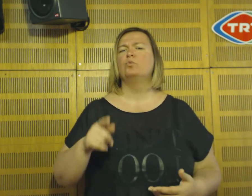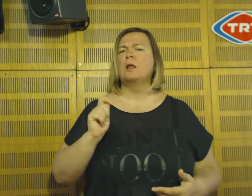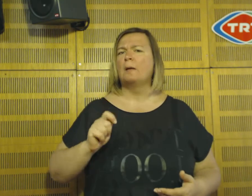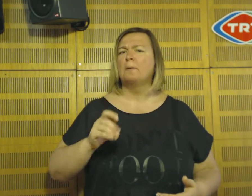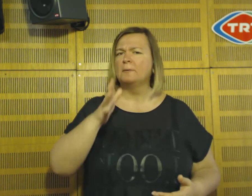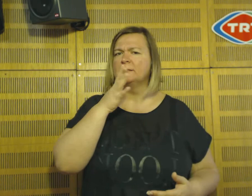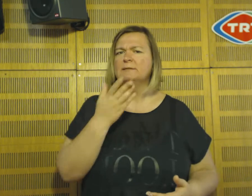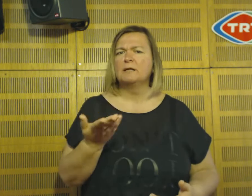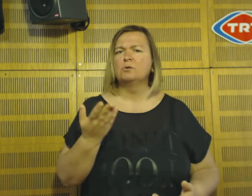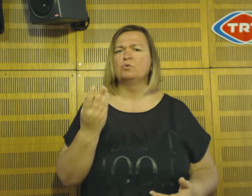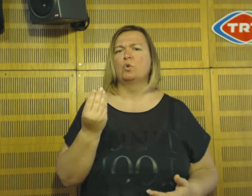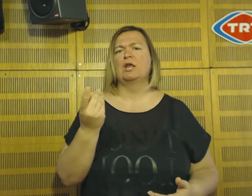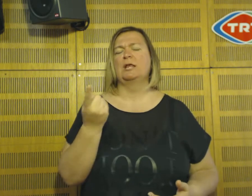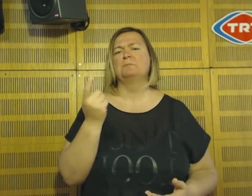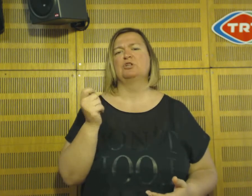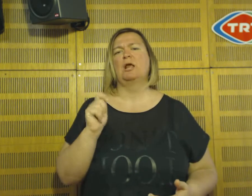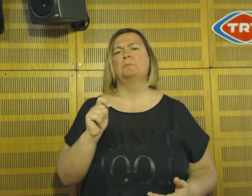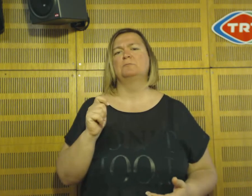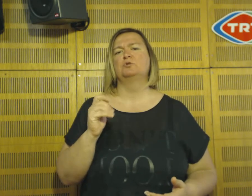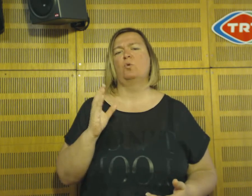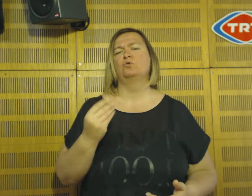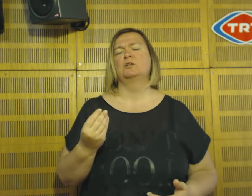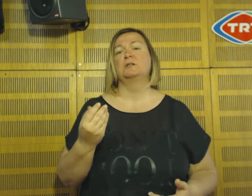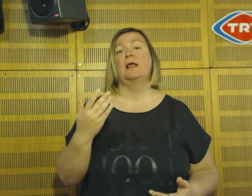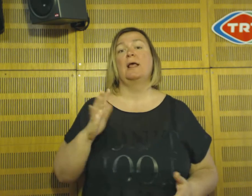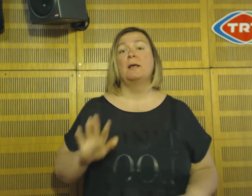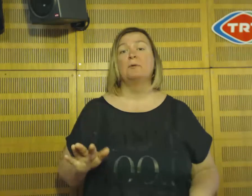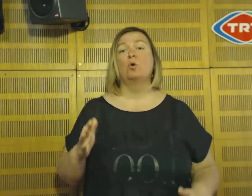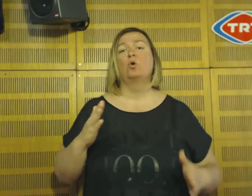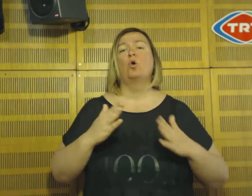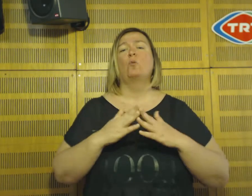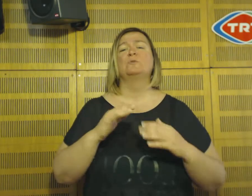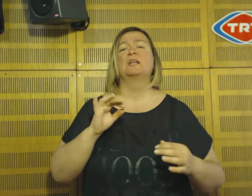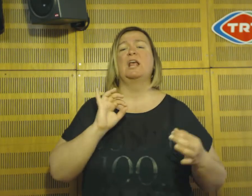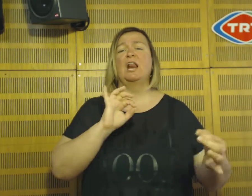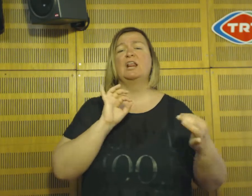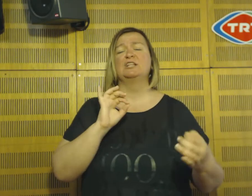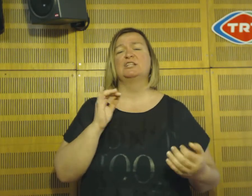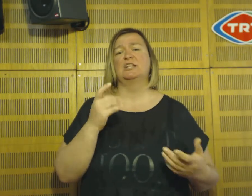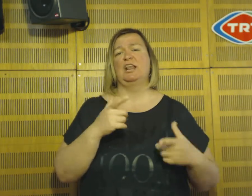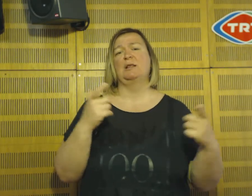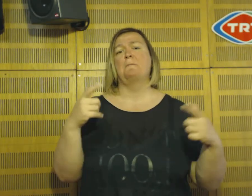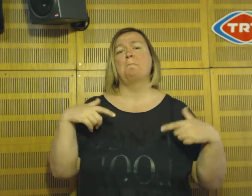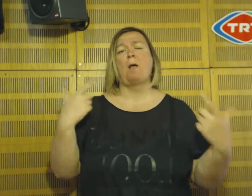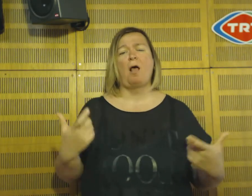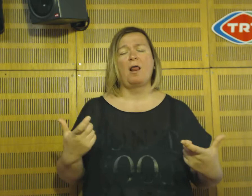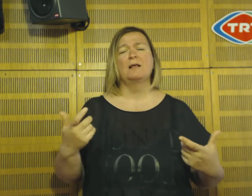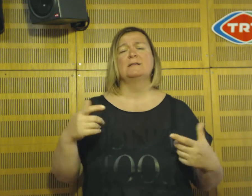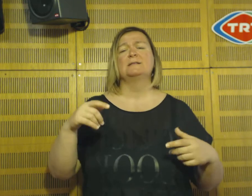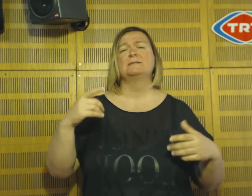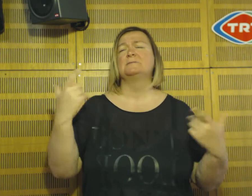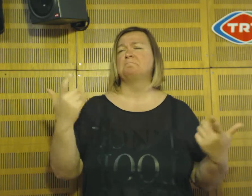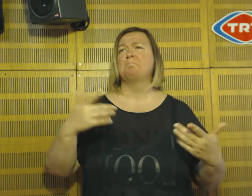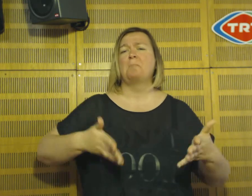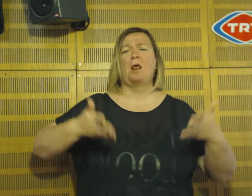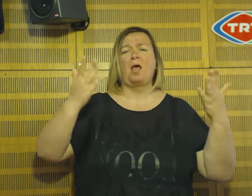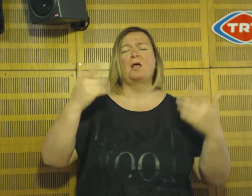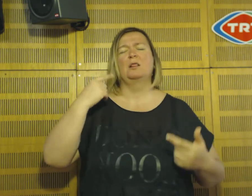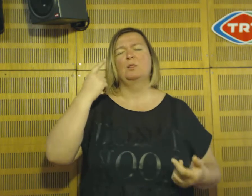yapabilirsek çok iyi bir şey yapmış olacağız. Hem de komşuluk ilişkilerimiz de gelişecek. Mahallemizde, semtimizde, binamızda diye düşünüyoruz.